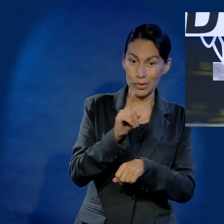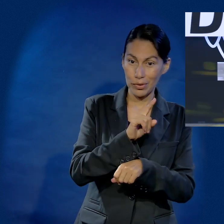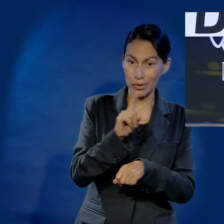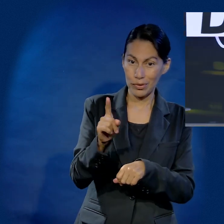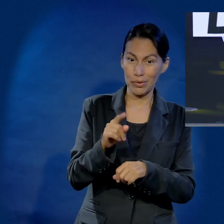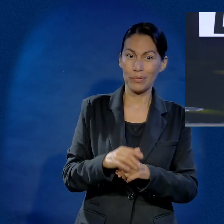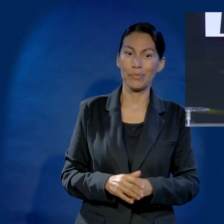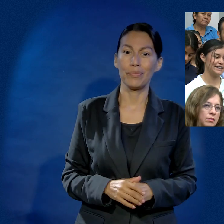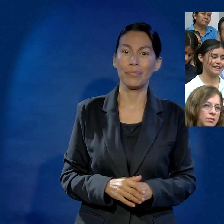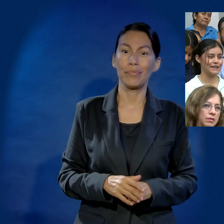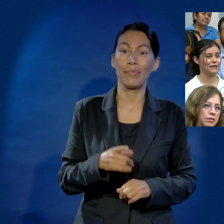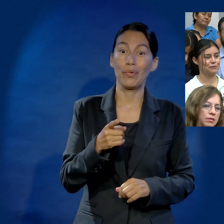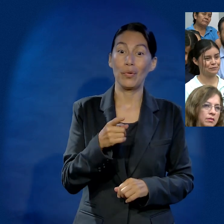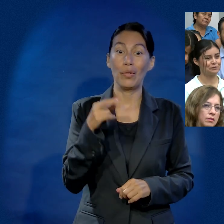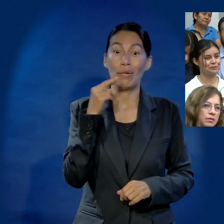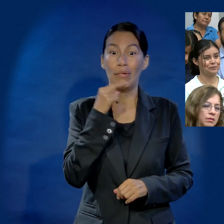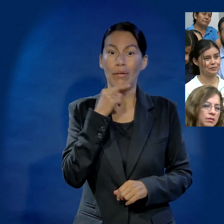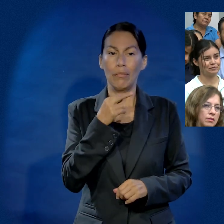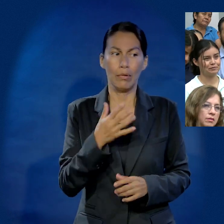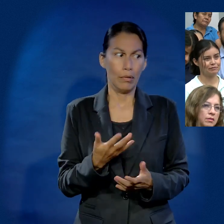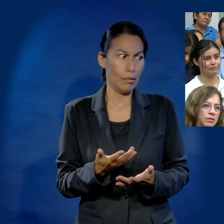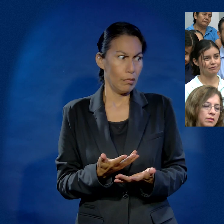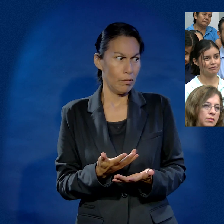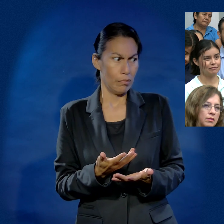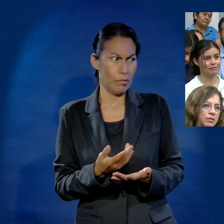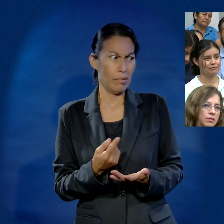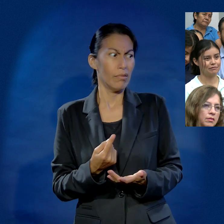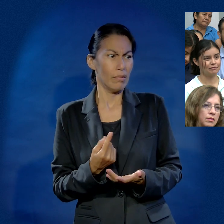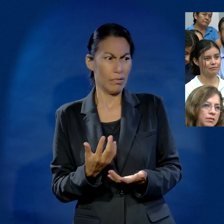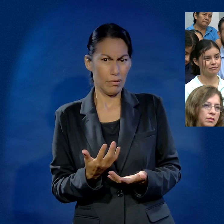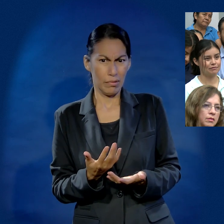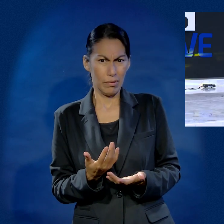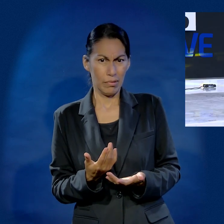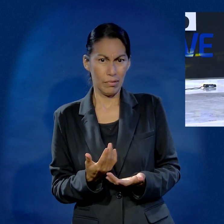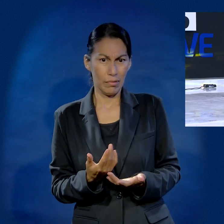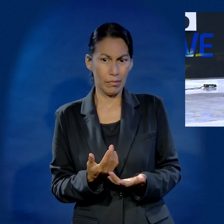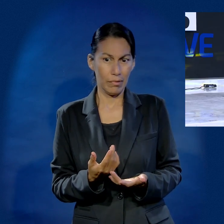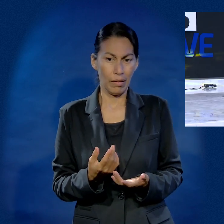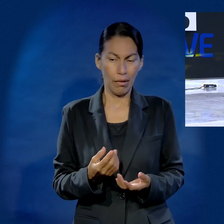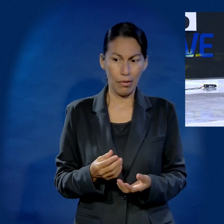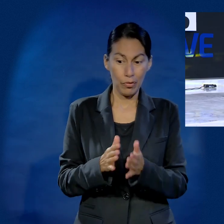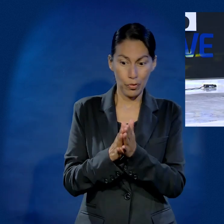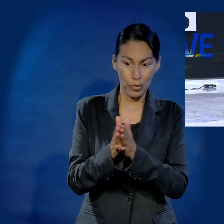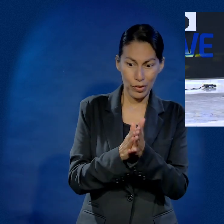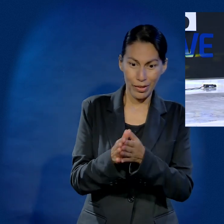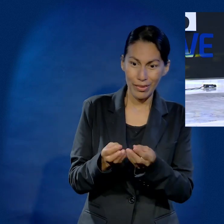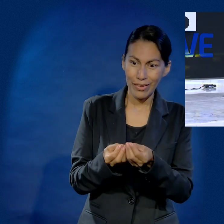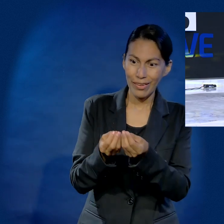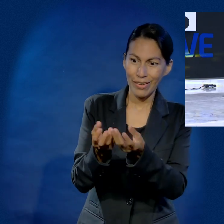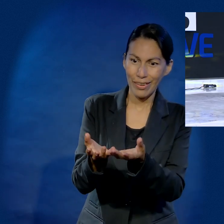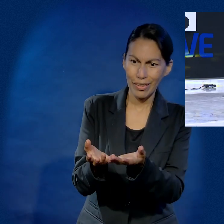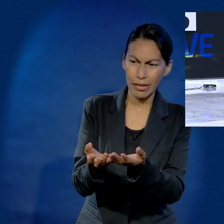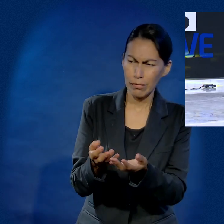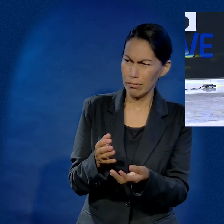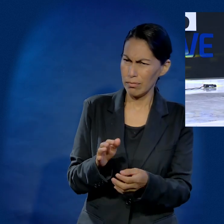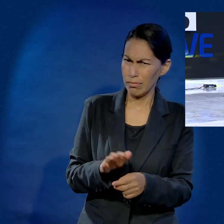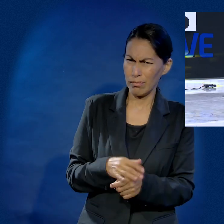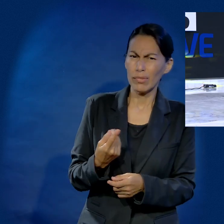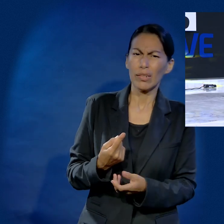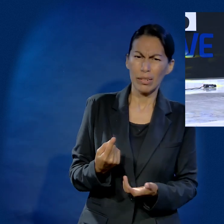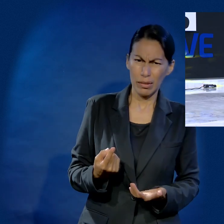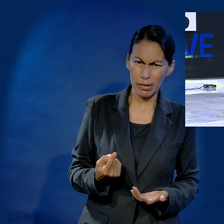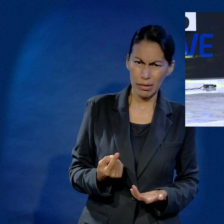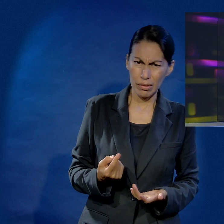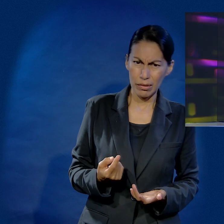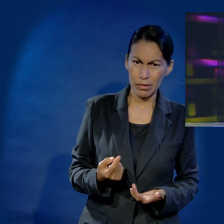a asustar. Si tú te aceleras demasiado, la muchacha dice, ¿y este qué? No, pues es que te traje chocolates.